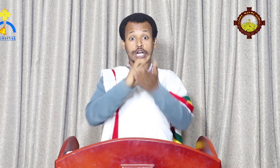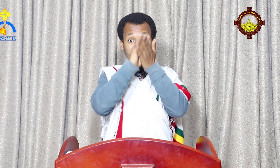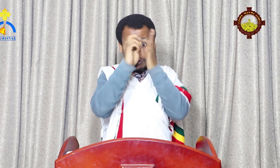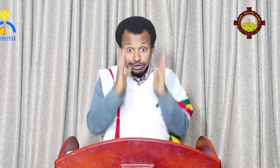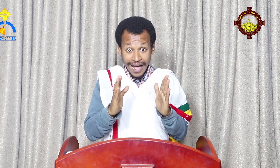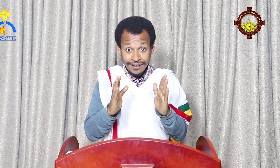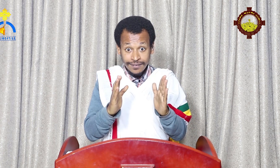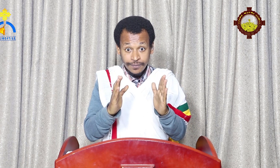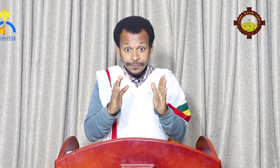ከቅዱሳን